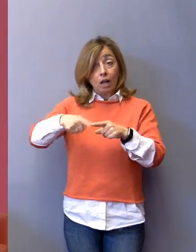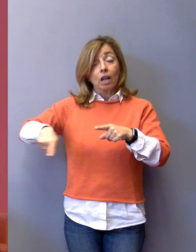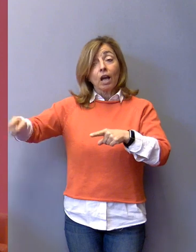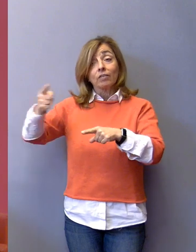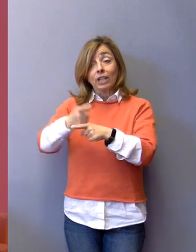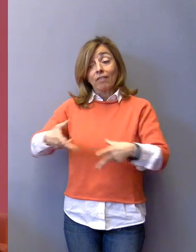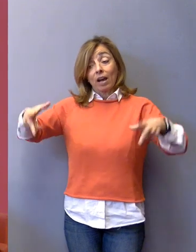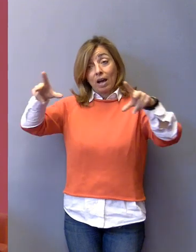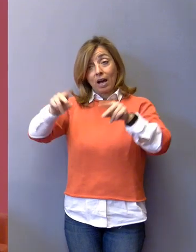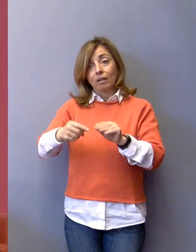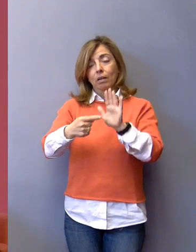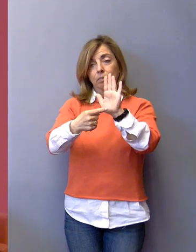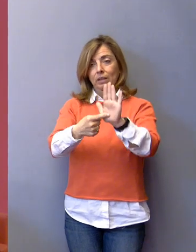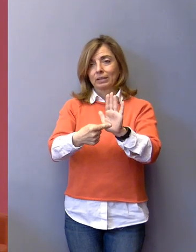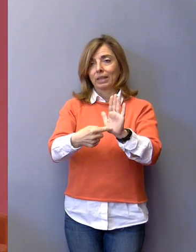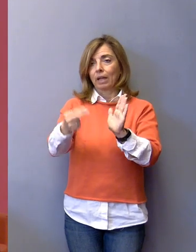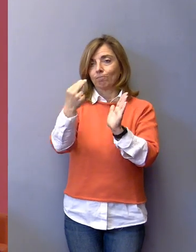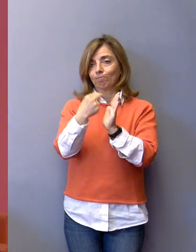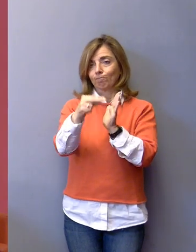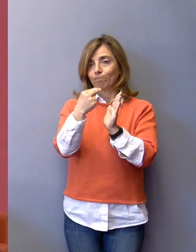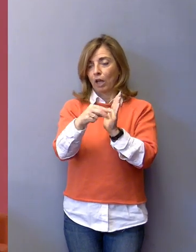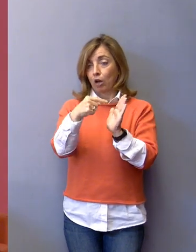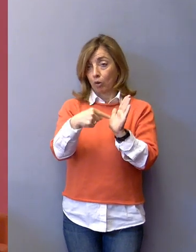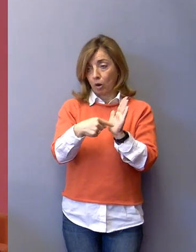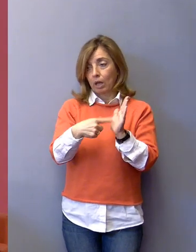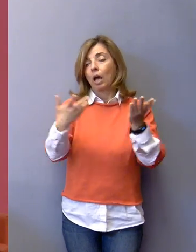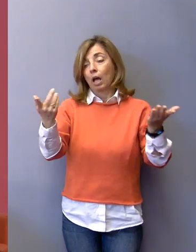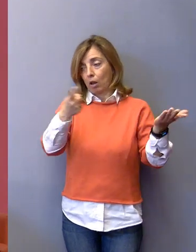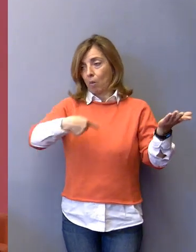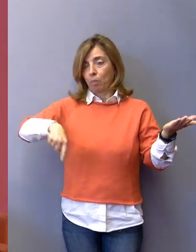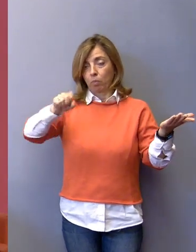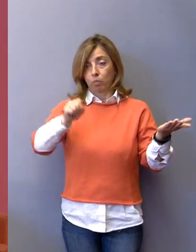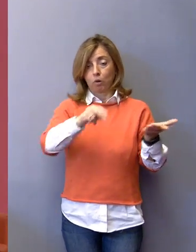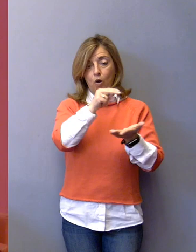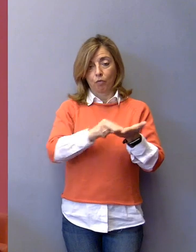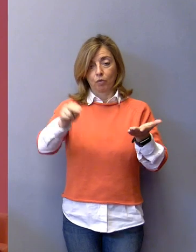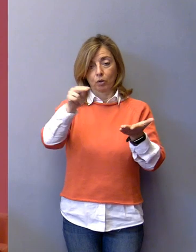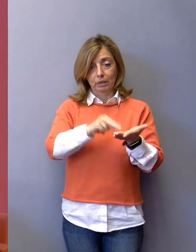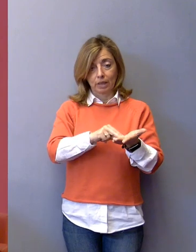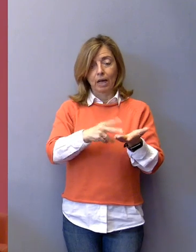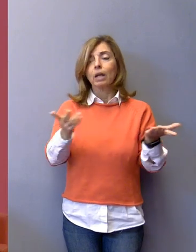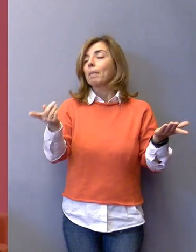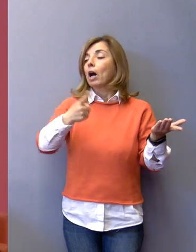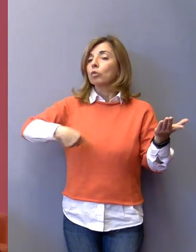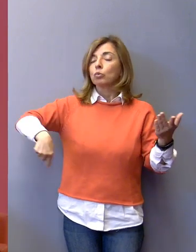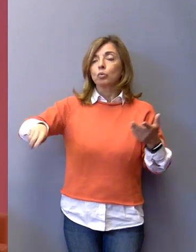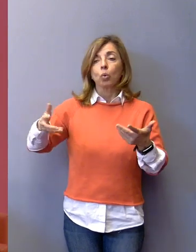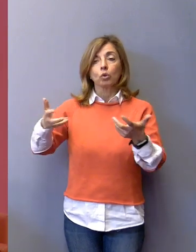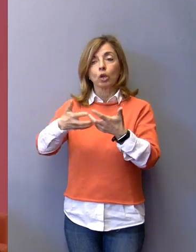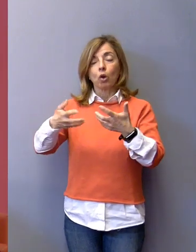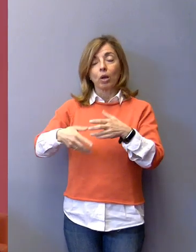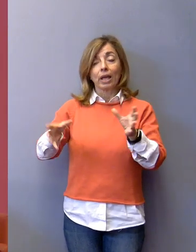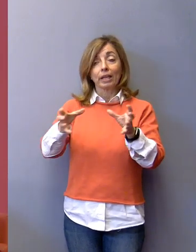votiamo ma credo anche qui e chiedo scusa a tutti i colleghi di maggioranza siamo assolutamente disaccordo sul votare un documento oggi